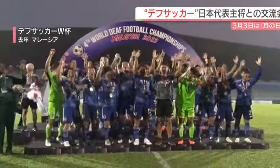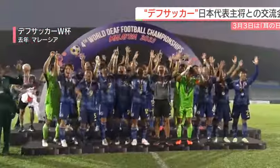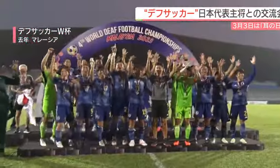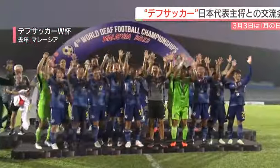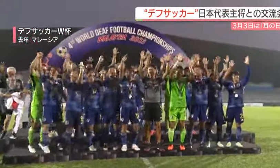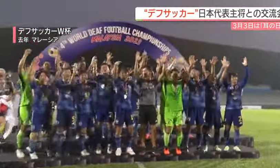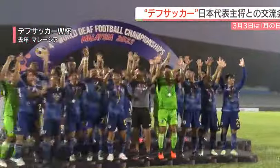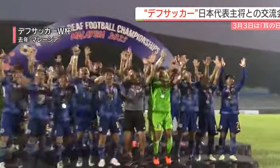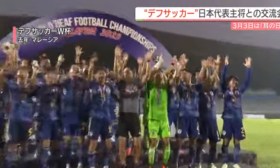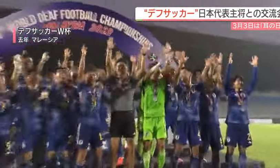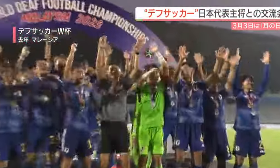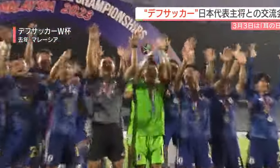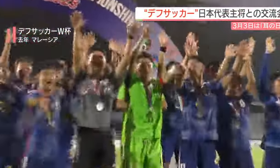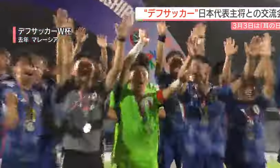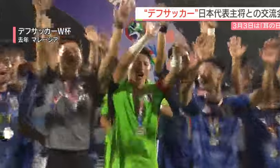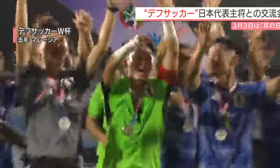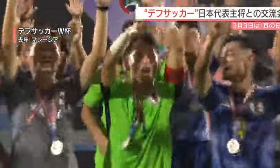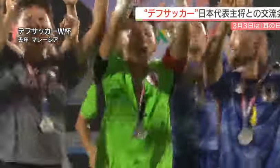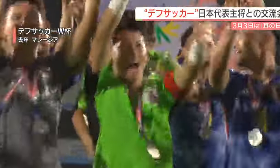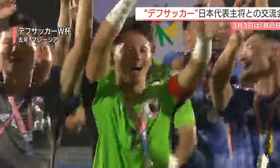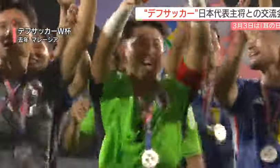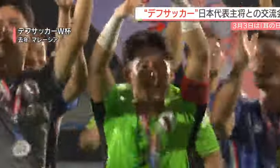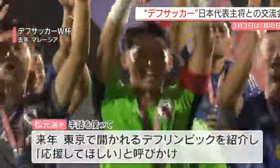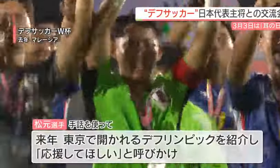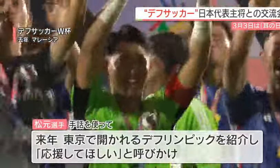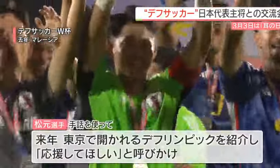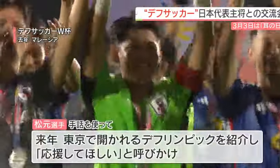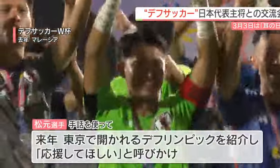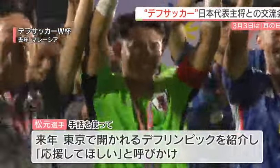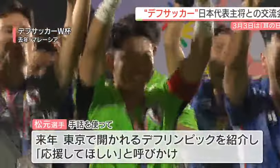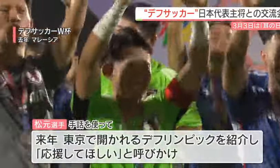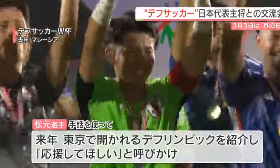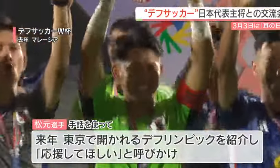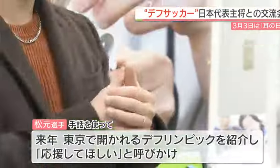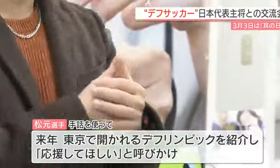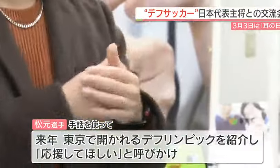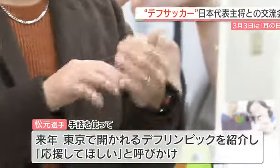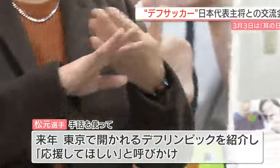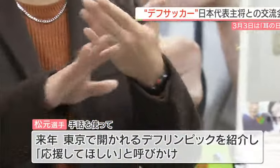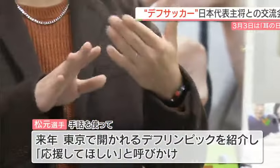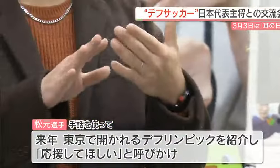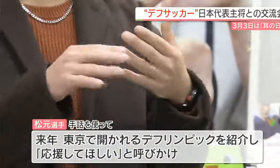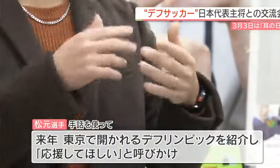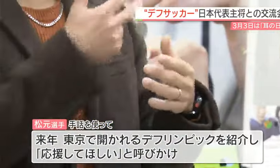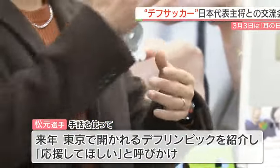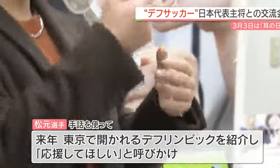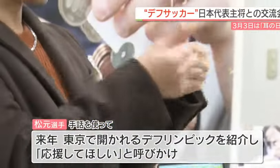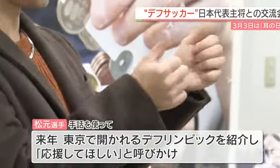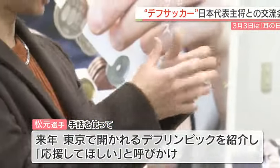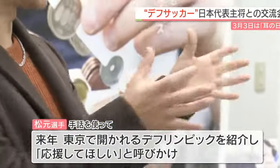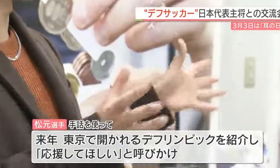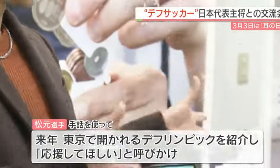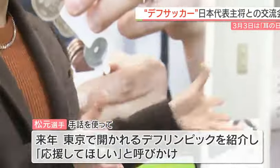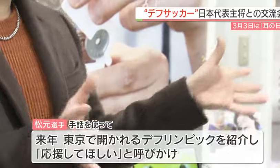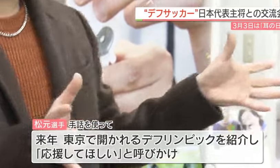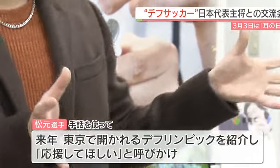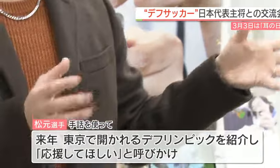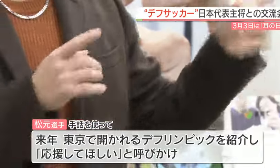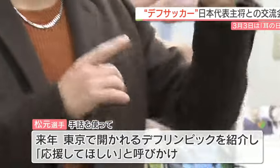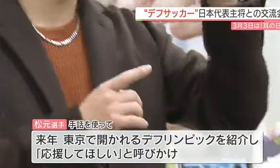。松本選手は手話を使いながら聴覚障害者の国際スポーツ大会デフリンピック